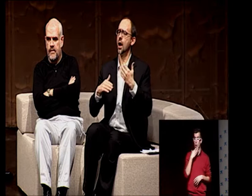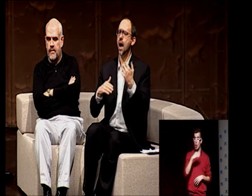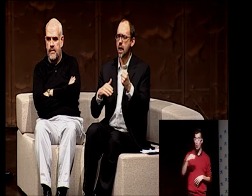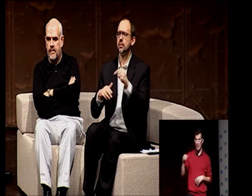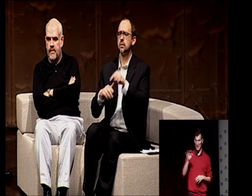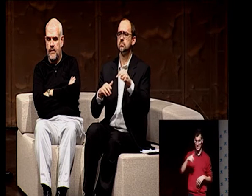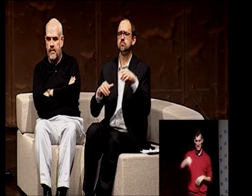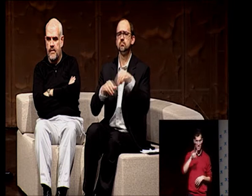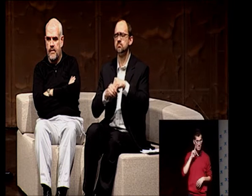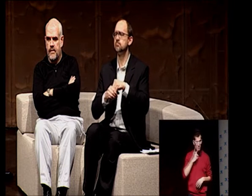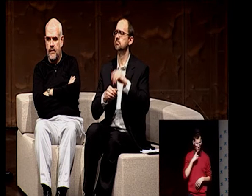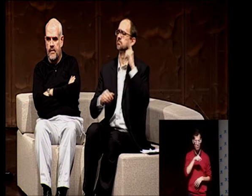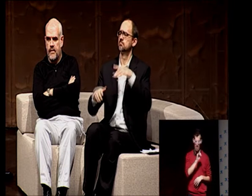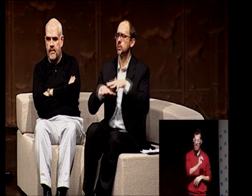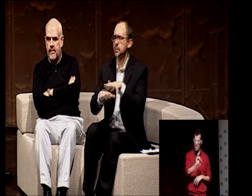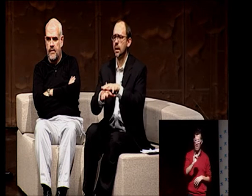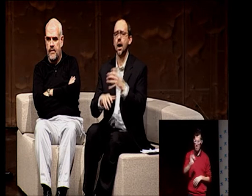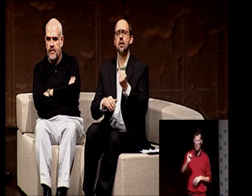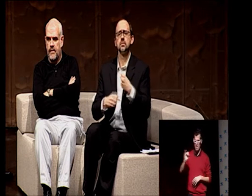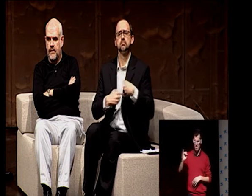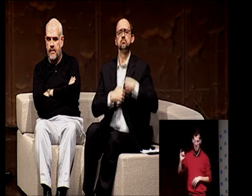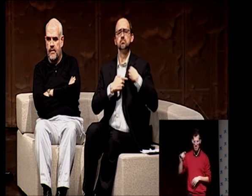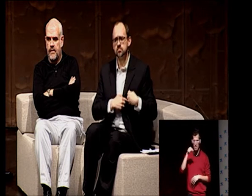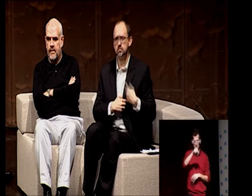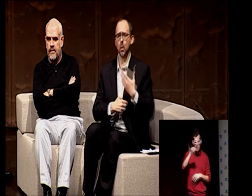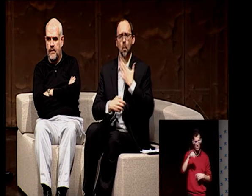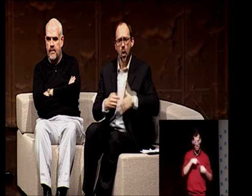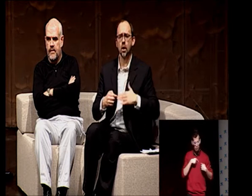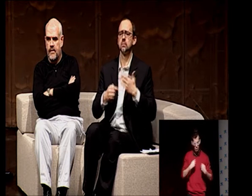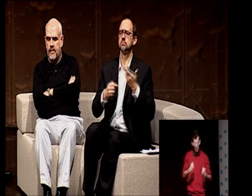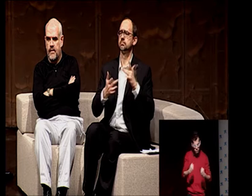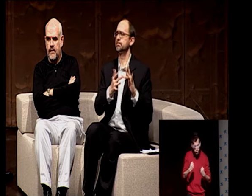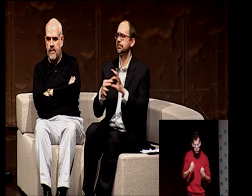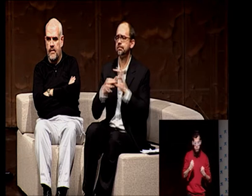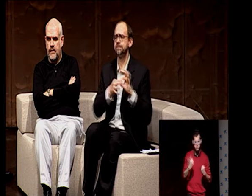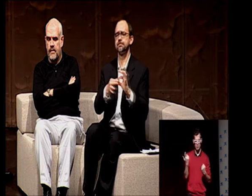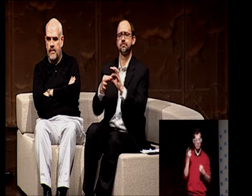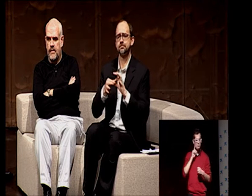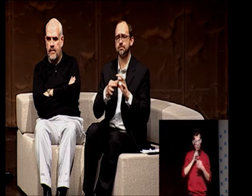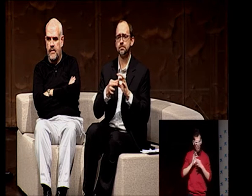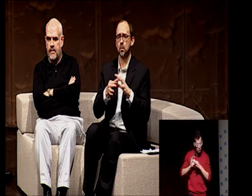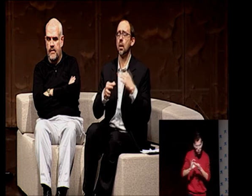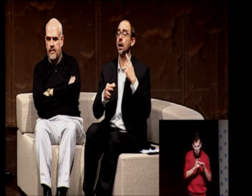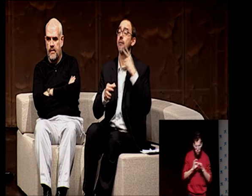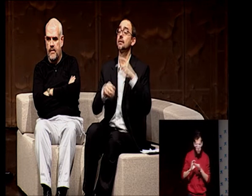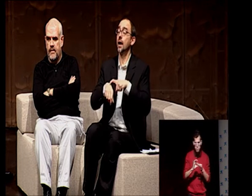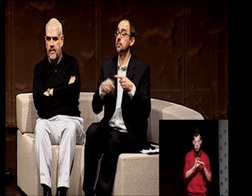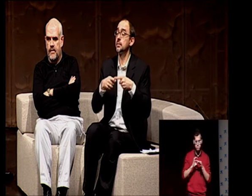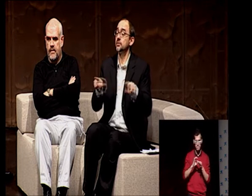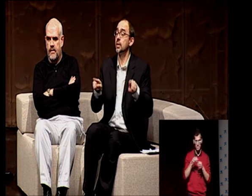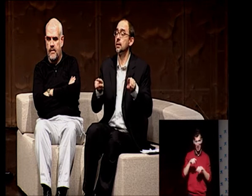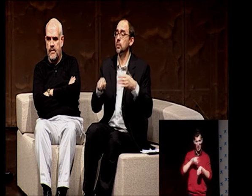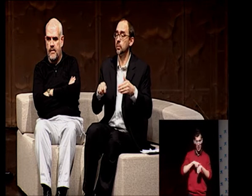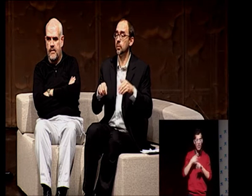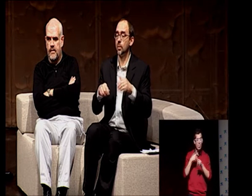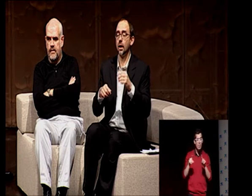comunidad pero hablar de futuro creo que le compete En todo caso a las personas jóvenes a unas personas